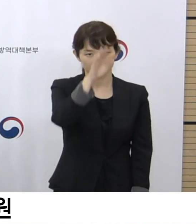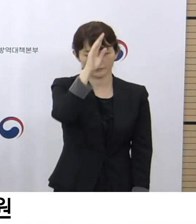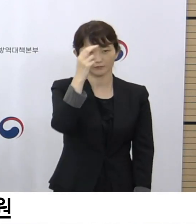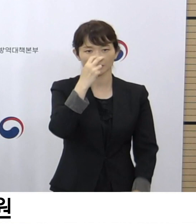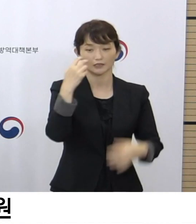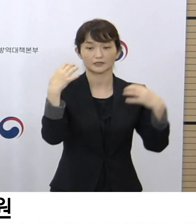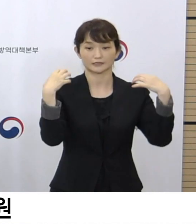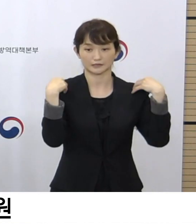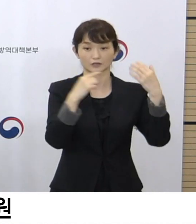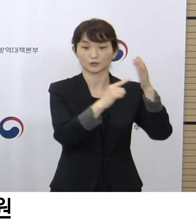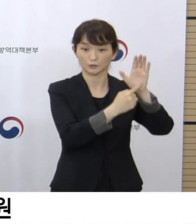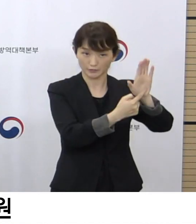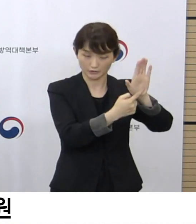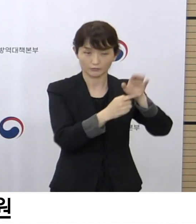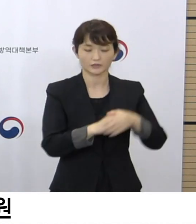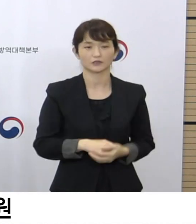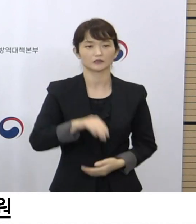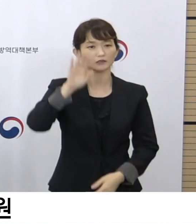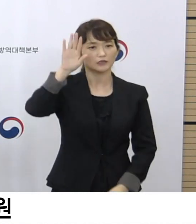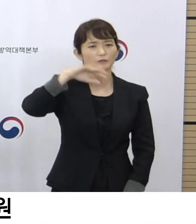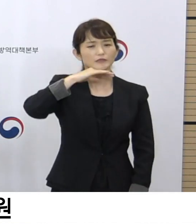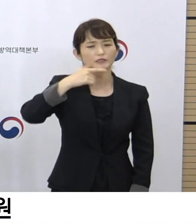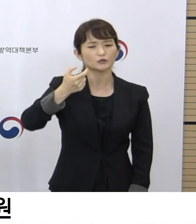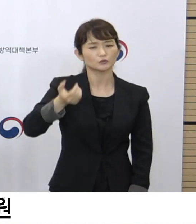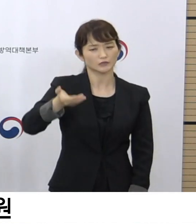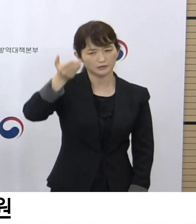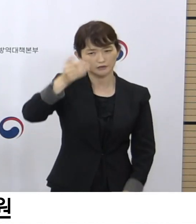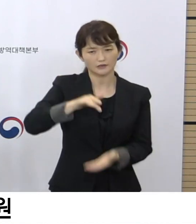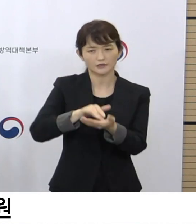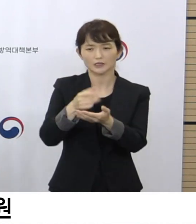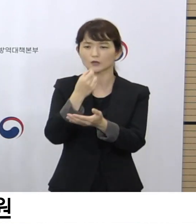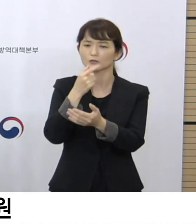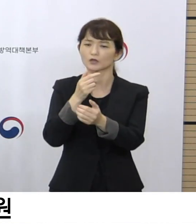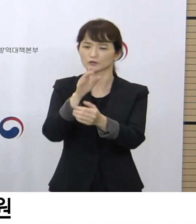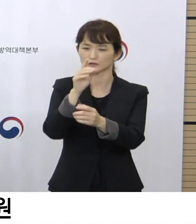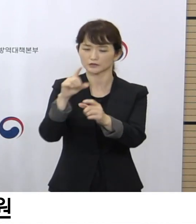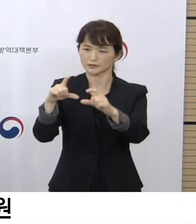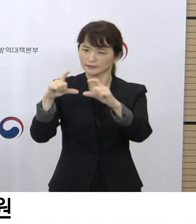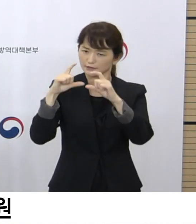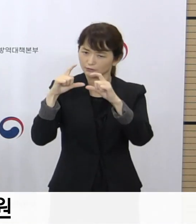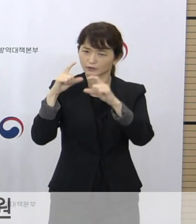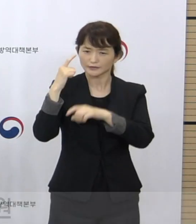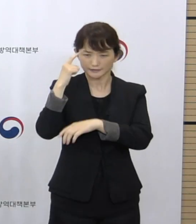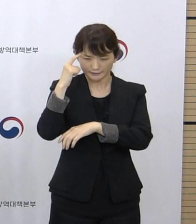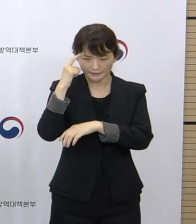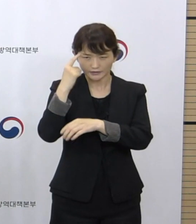질병관리청은 앞으로도 고위험군의 먹는 치료제 처방률 재고를 위해